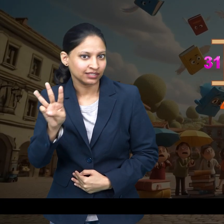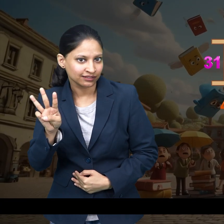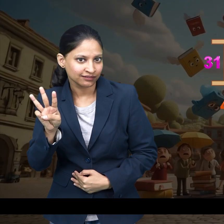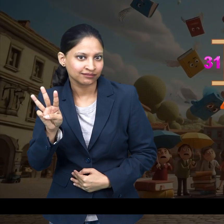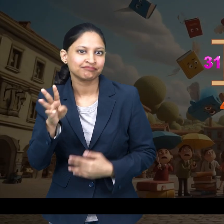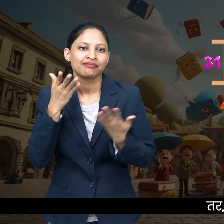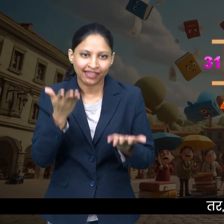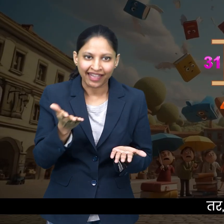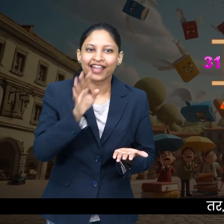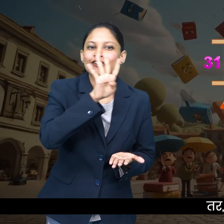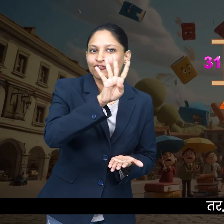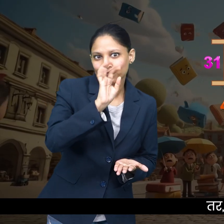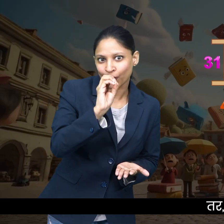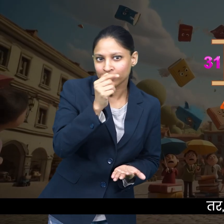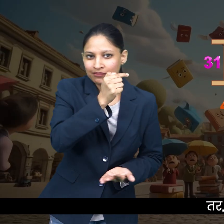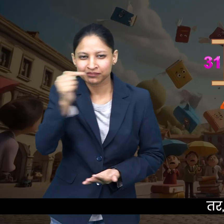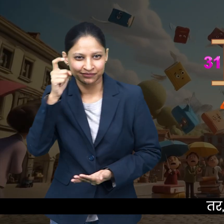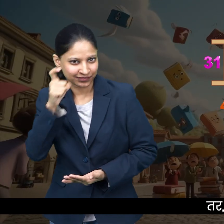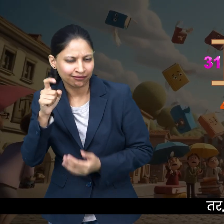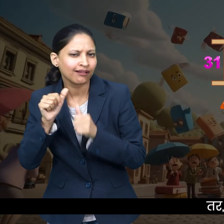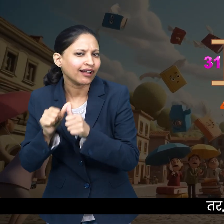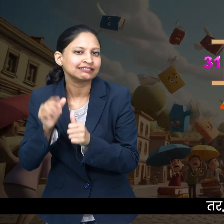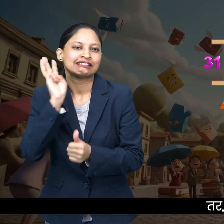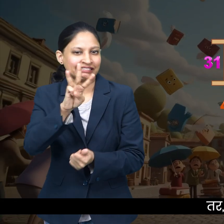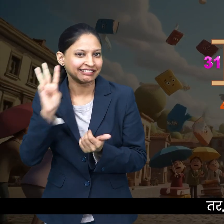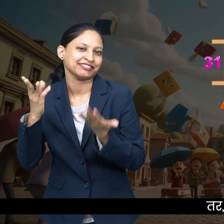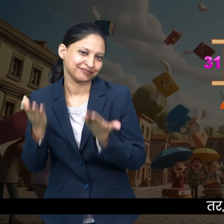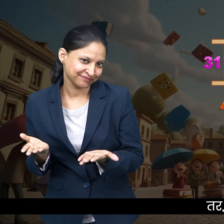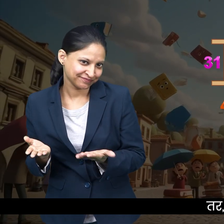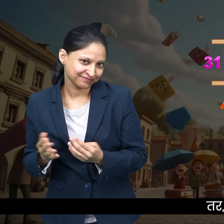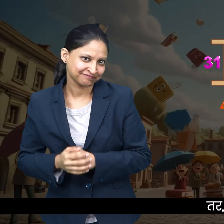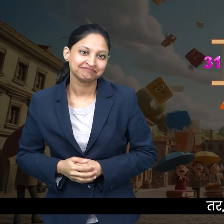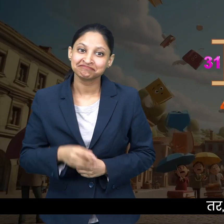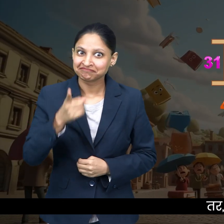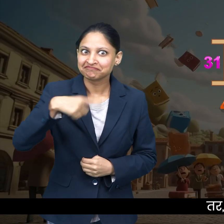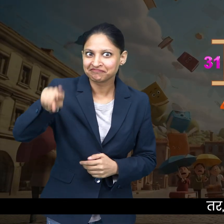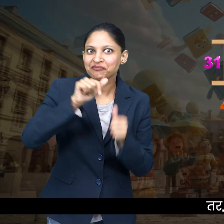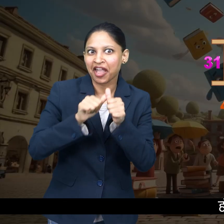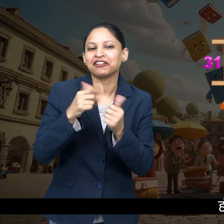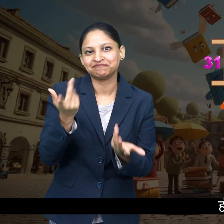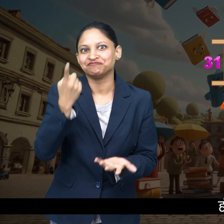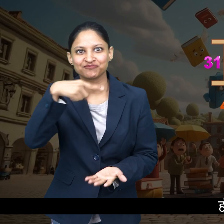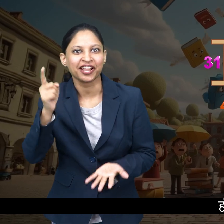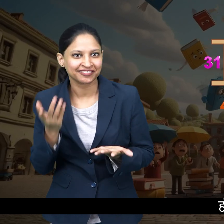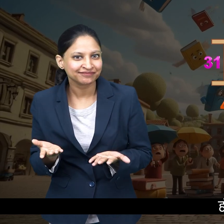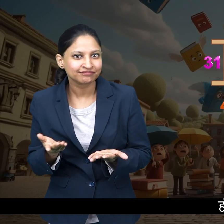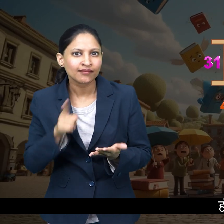33. तर 40 वजा 7 बरोबर 33.